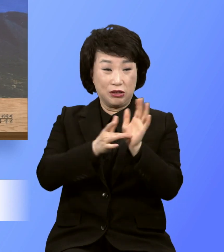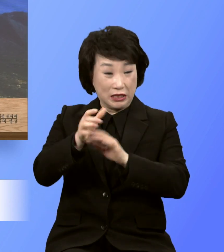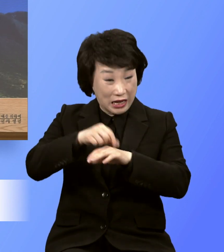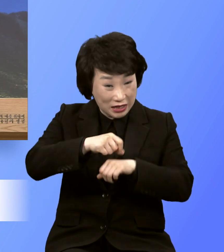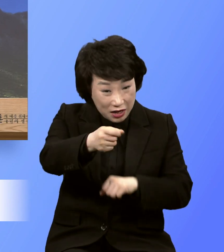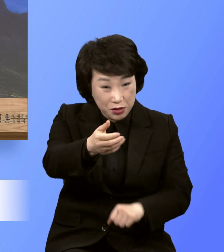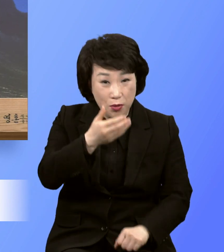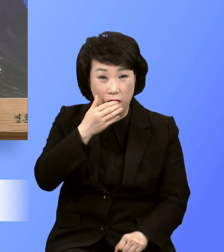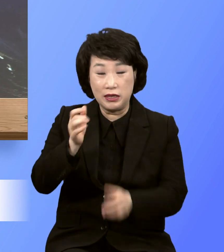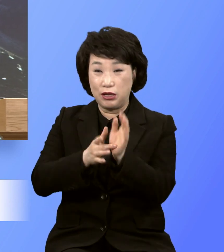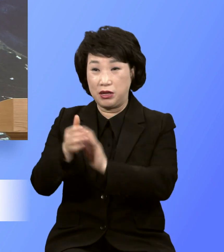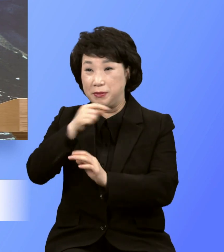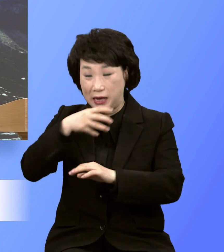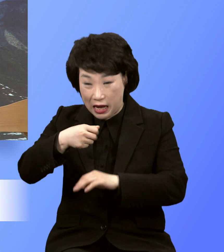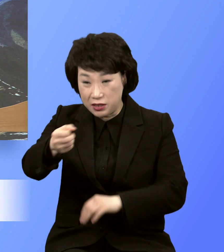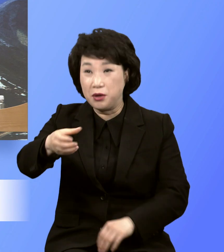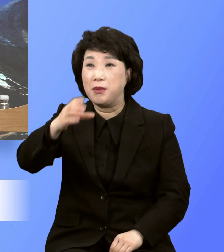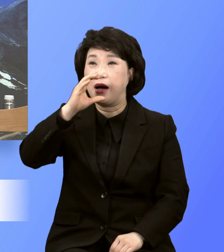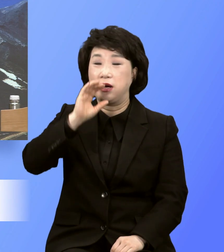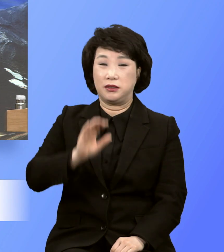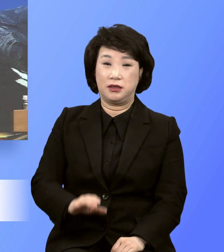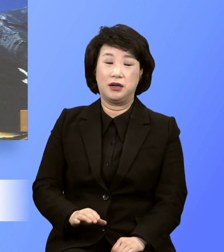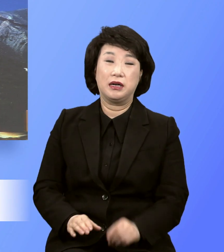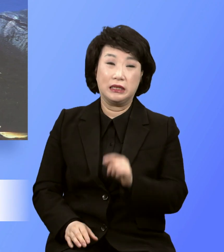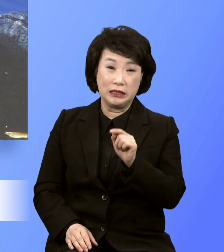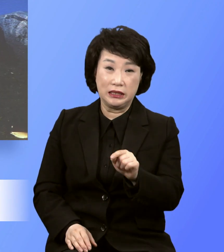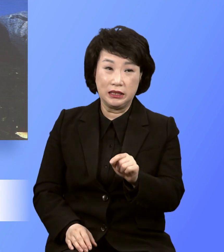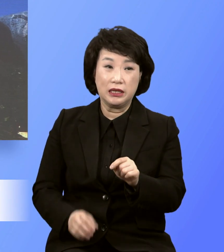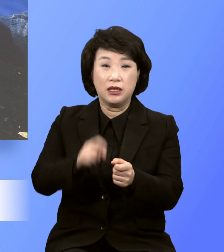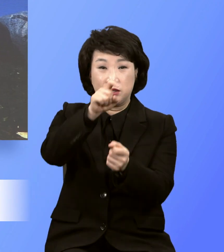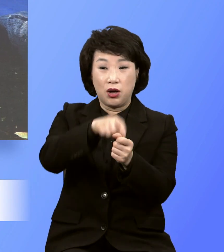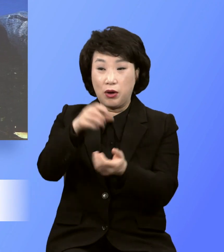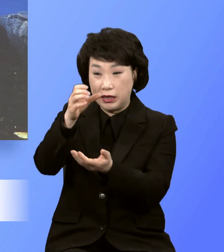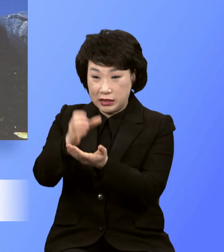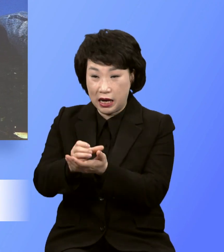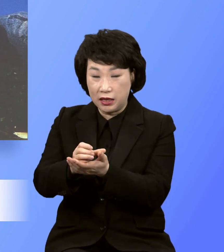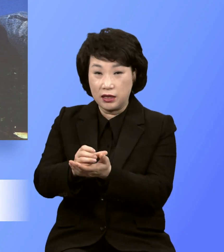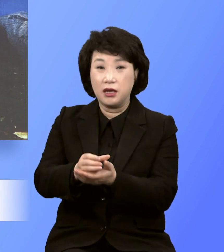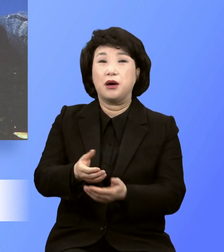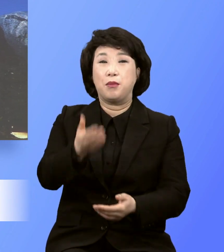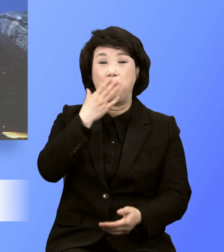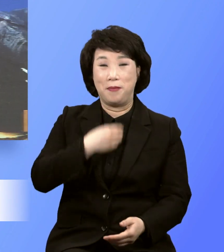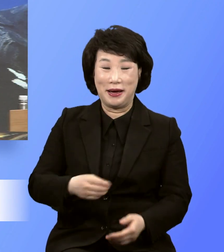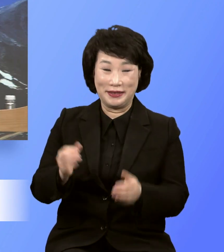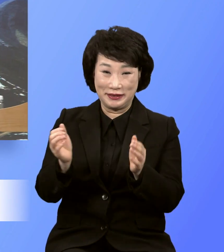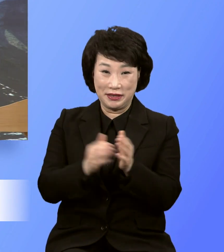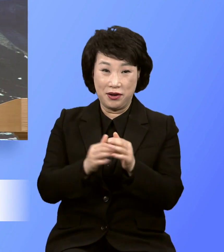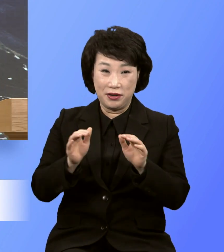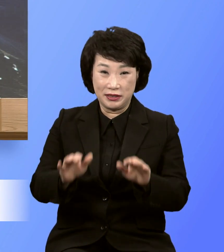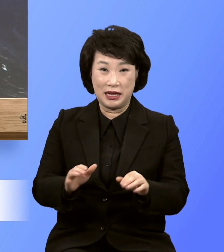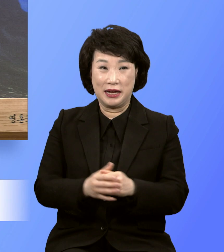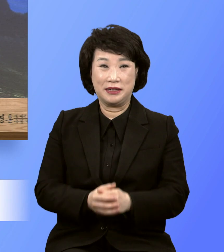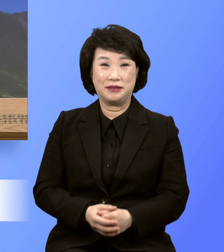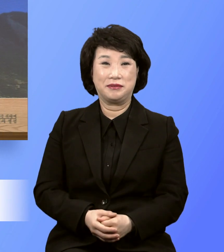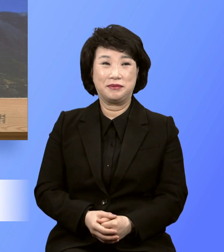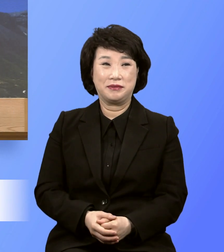받아 먹으라, 내 피를 받아 마셔라, 그 떡과 잔을 마시면서